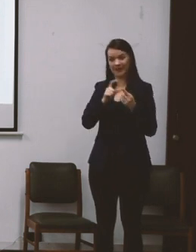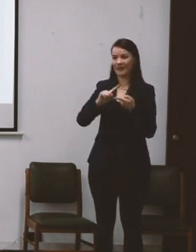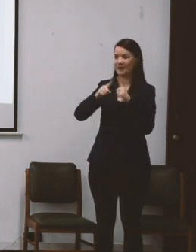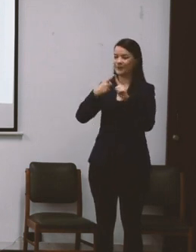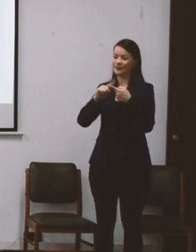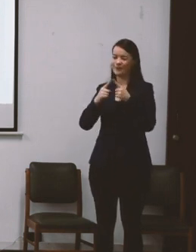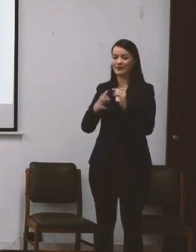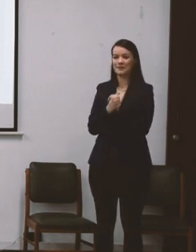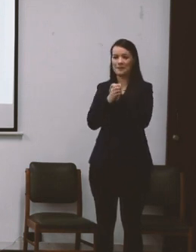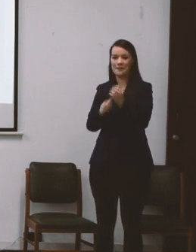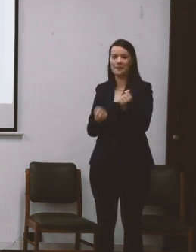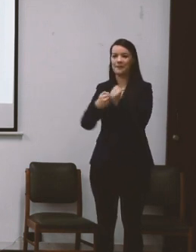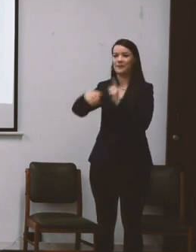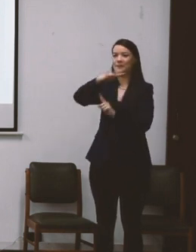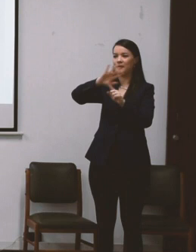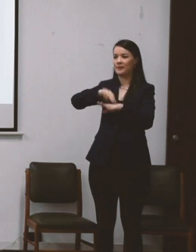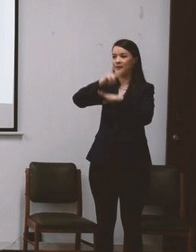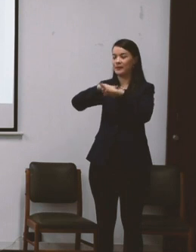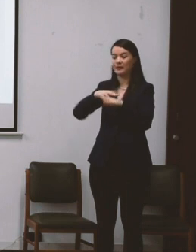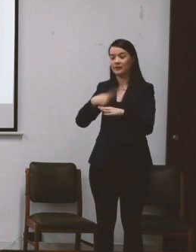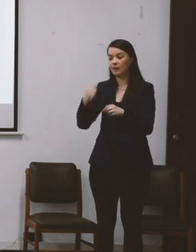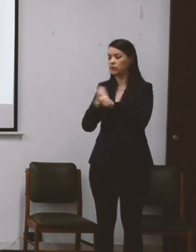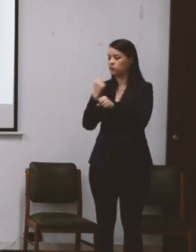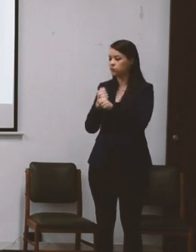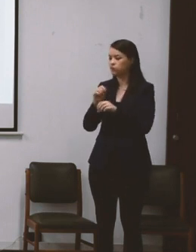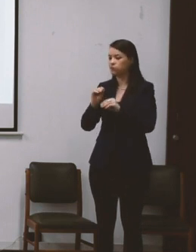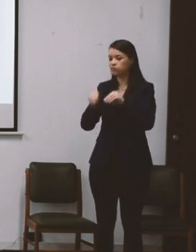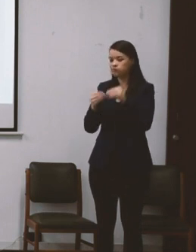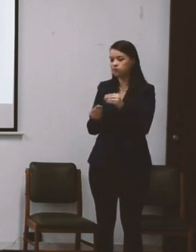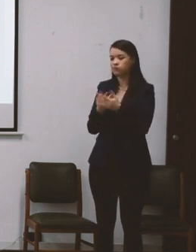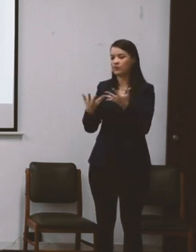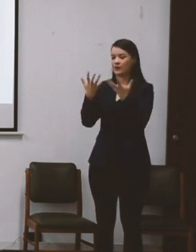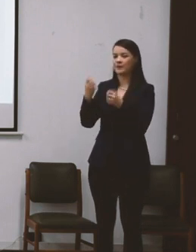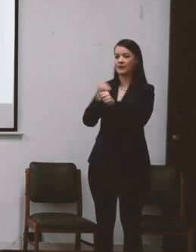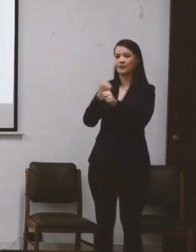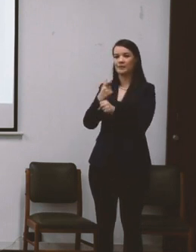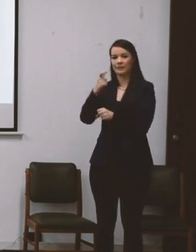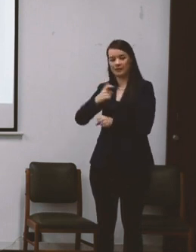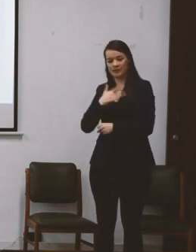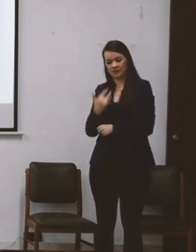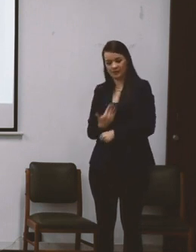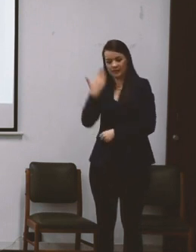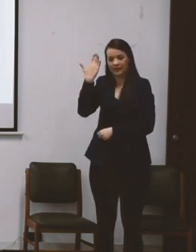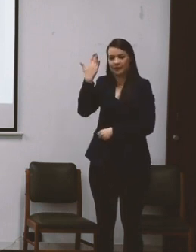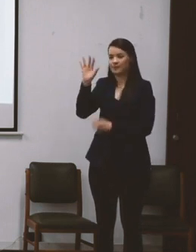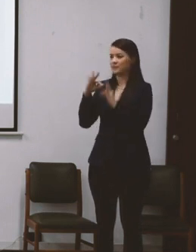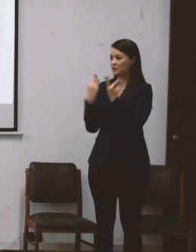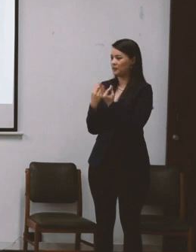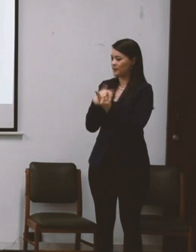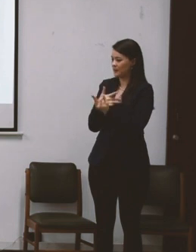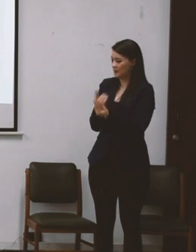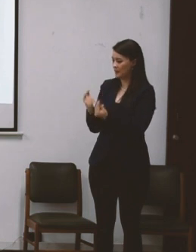el medio ambiente. Con nuestra labor buscamos que estas personas, a través de su trabajo, se sientan útiles para sus familias